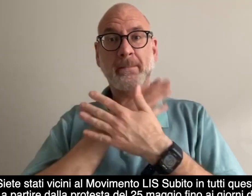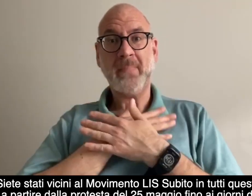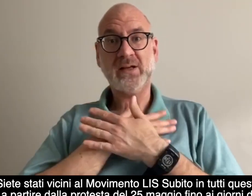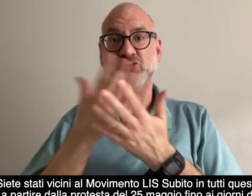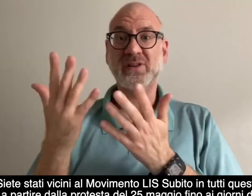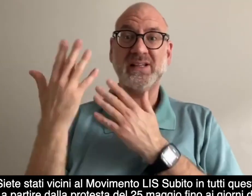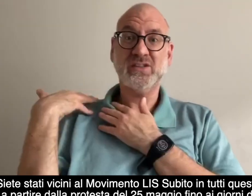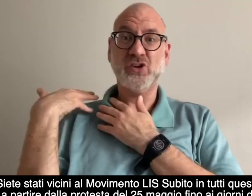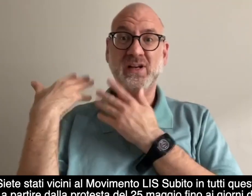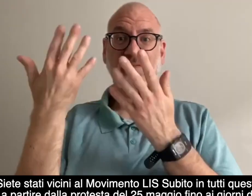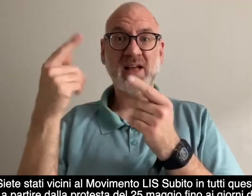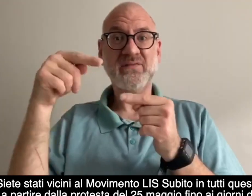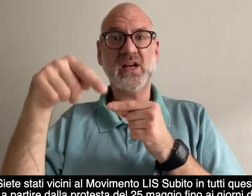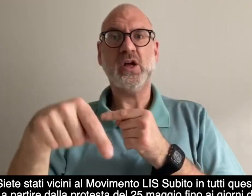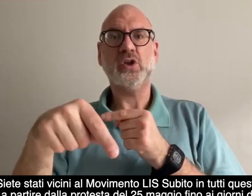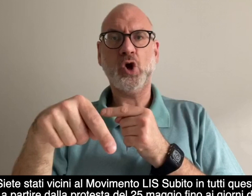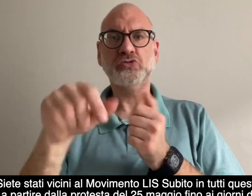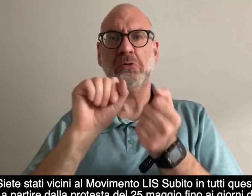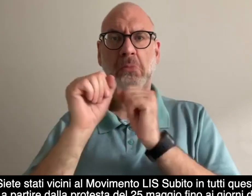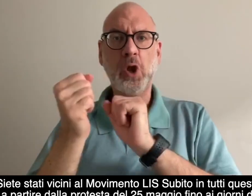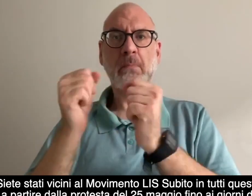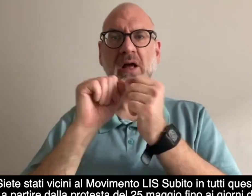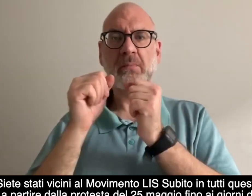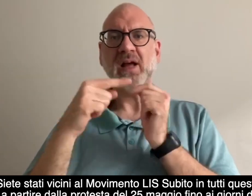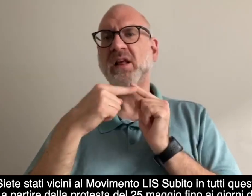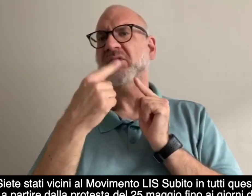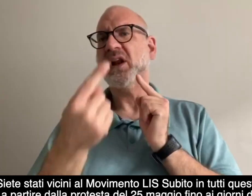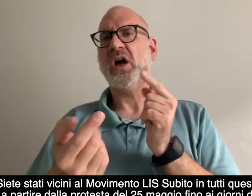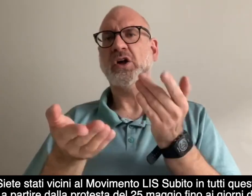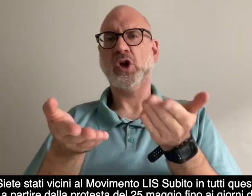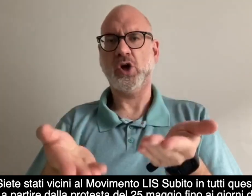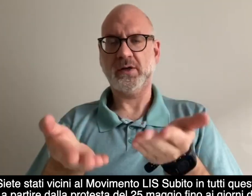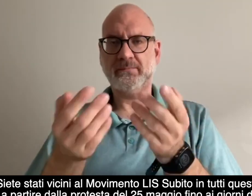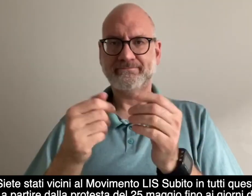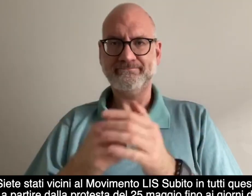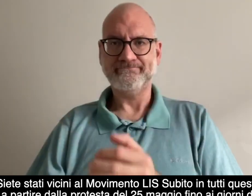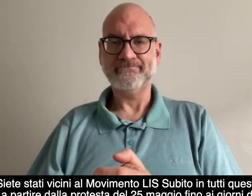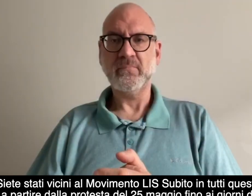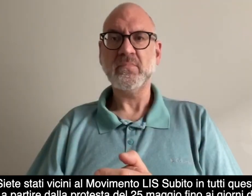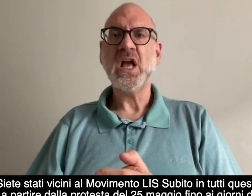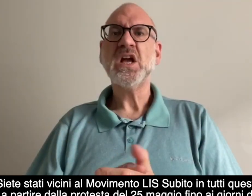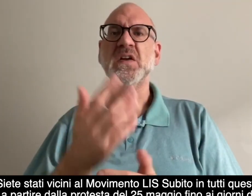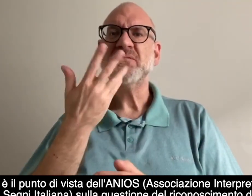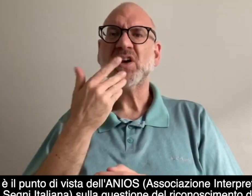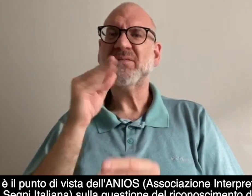questi anni a partire dalla protesta del 25 maggio fino ai giorni nostri vorremmo farvi oggi